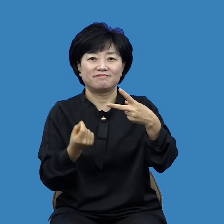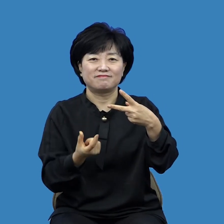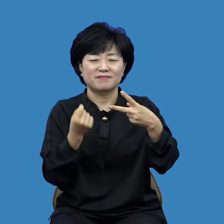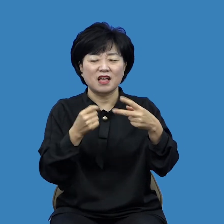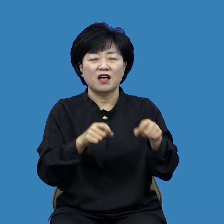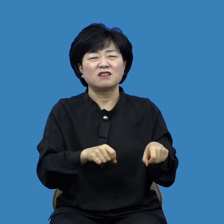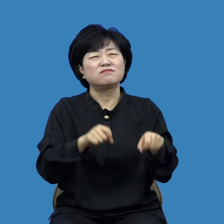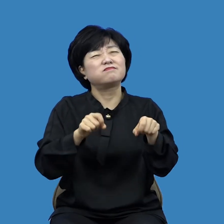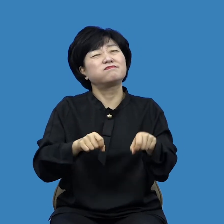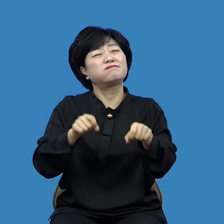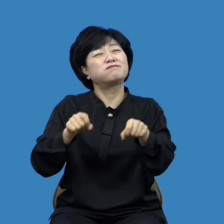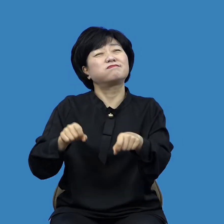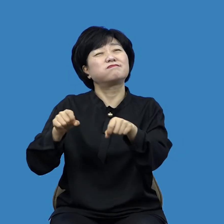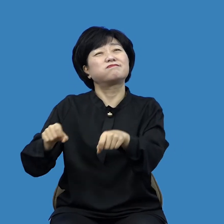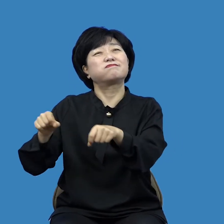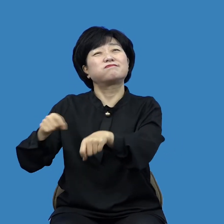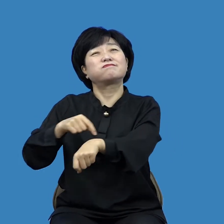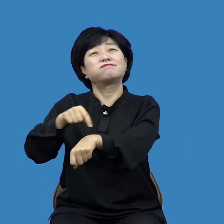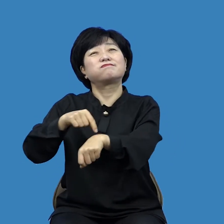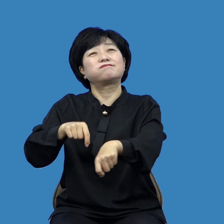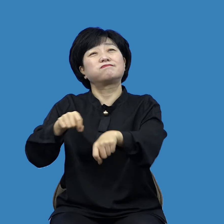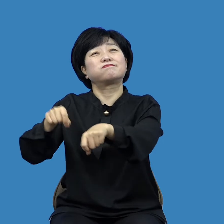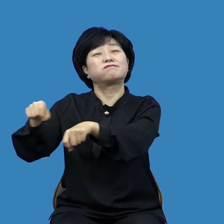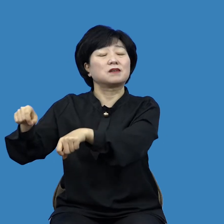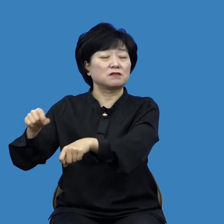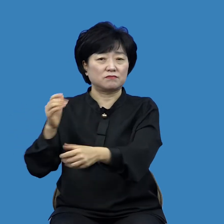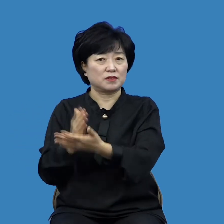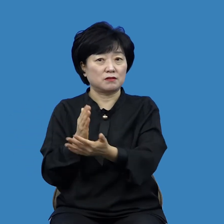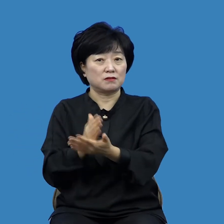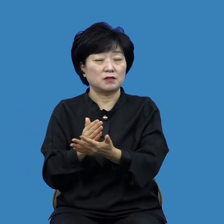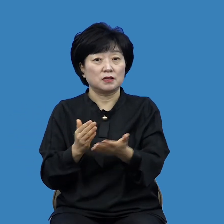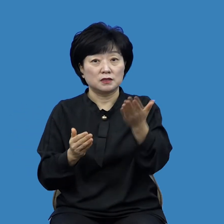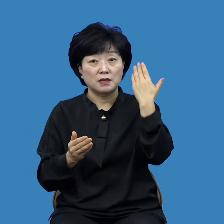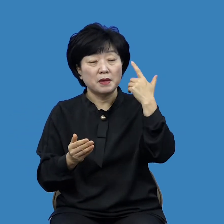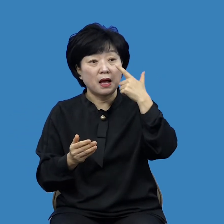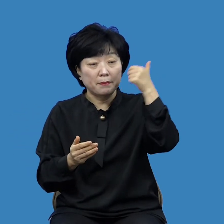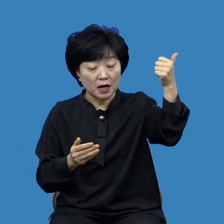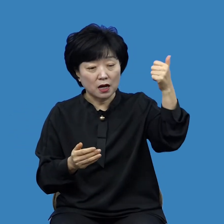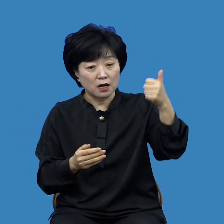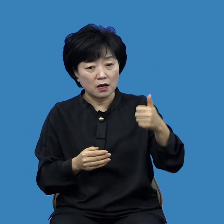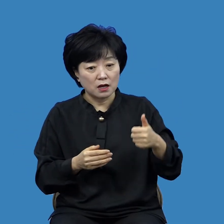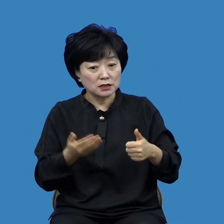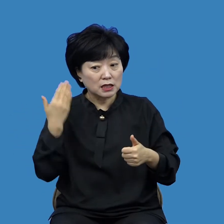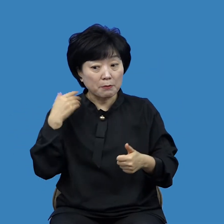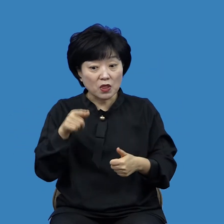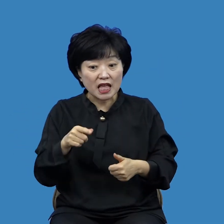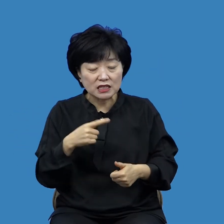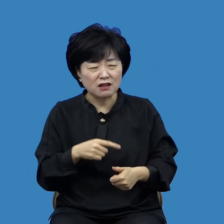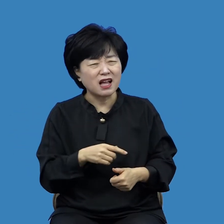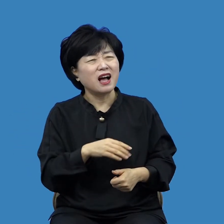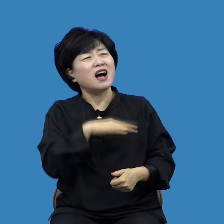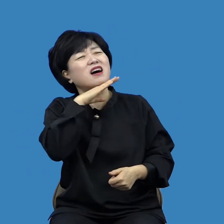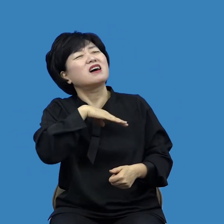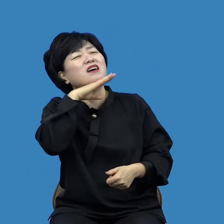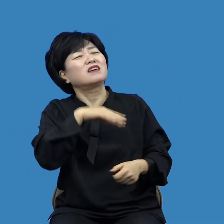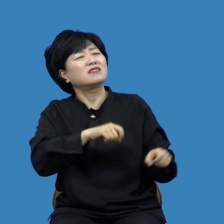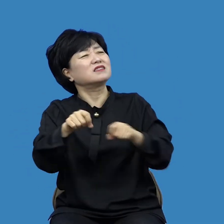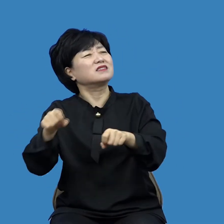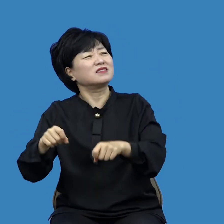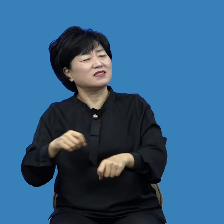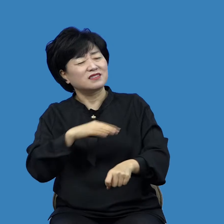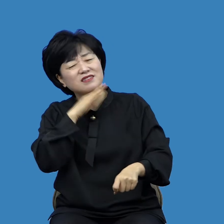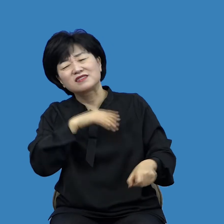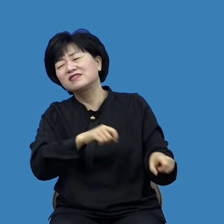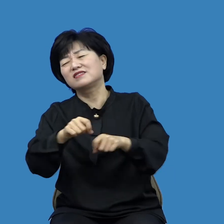질질 끌다가 기억나면 하고 이러면 안 된다는 거야. 그래서 아빠가 지난번에 하던 그거 했니? 그러면 조금 있다가요. 아니 막 하려고 했어요. 이러면 이미